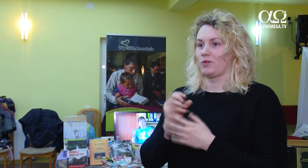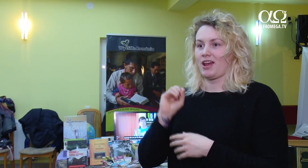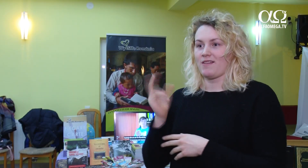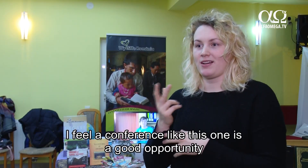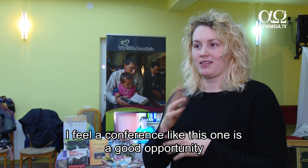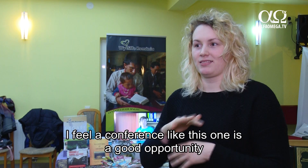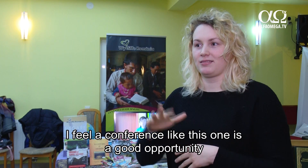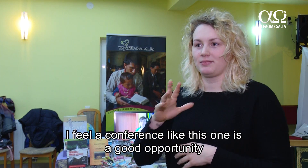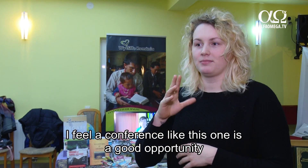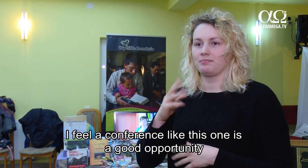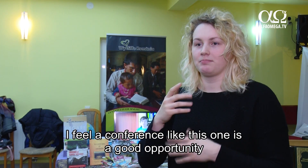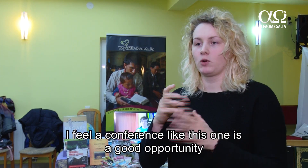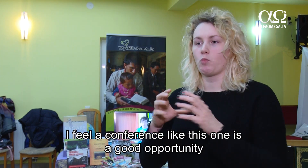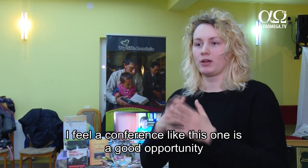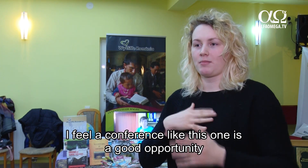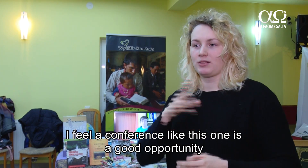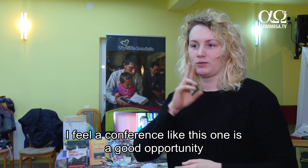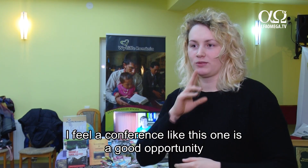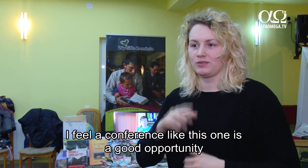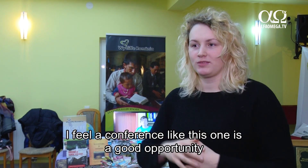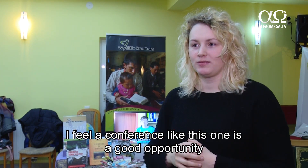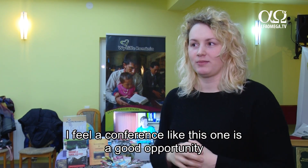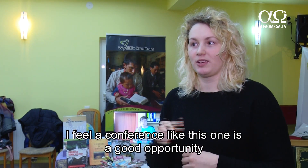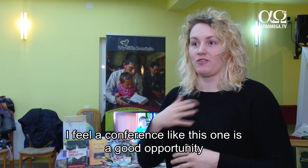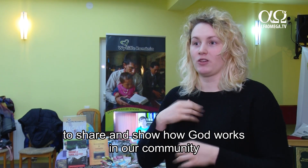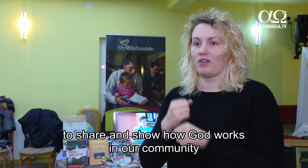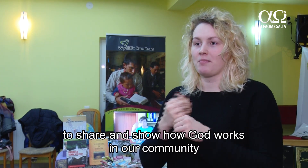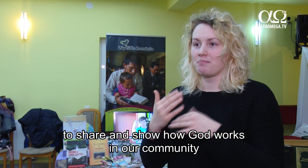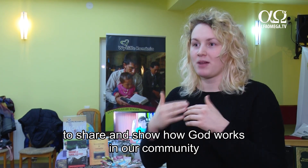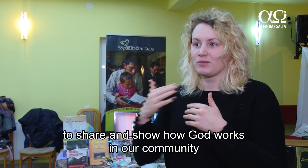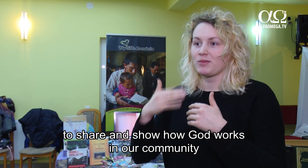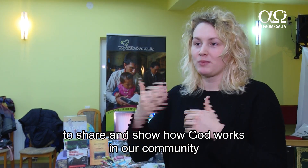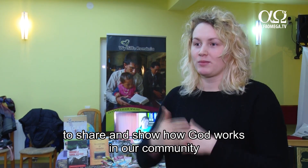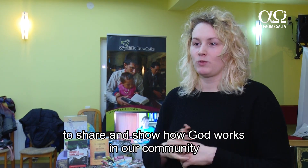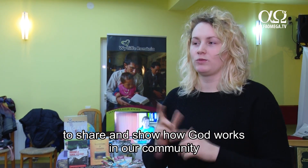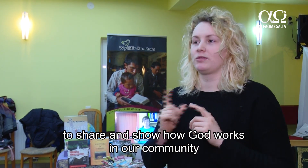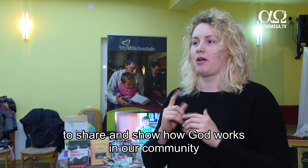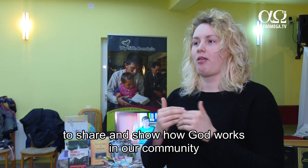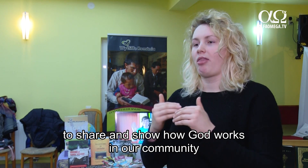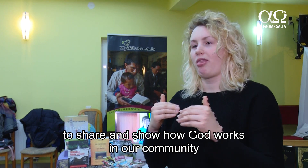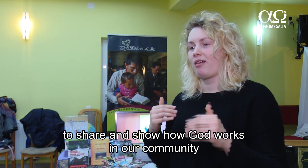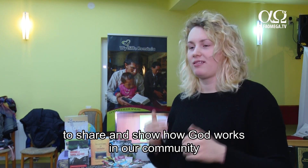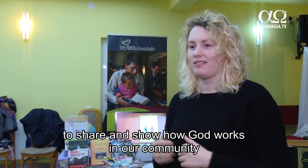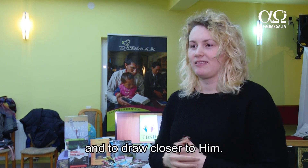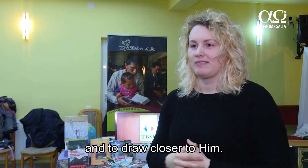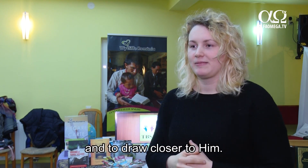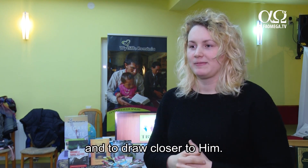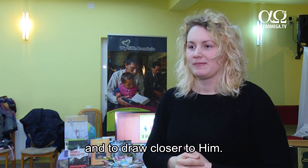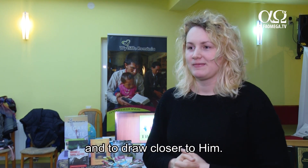Simt că o conferință ca aceasta este o oportunitate bună în care și noi putem să împărtășim, să arătăm ce face Dumnezeu în